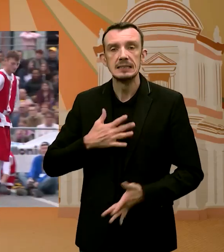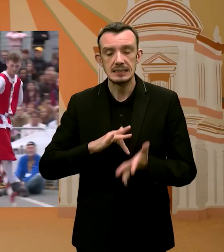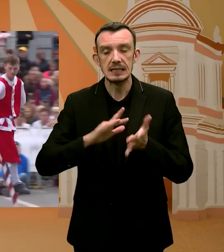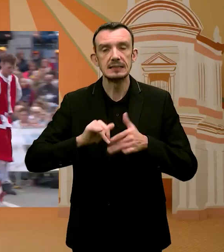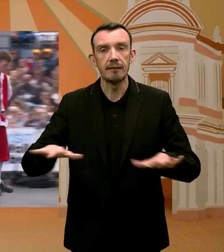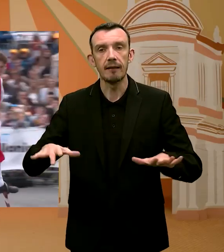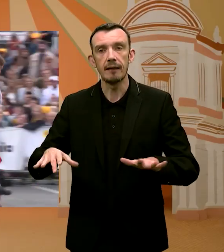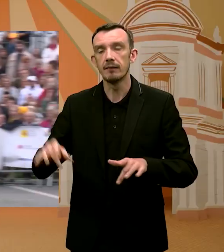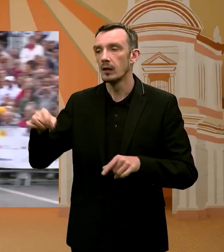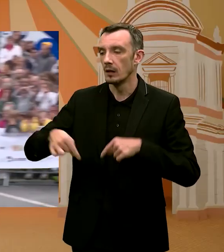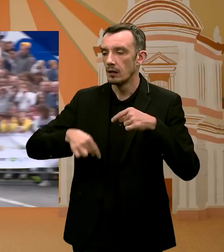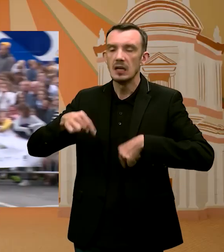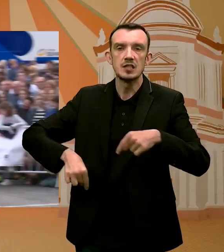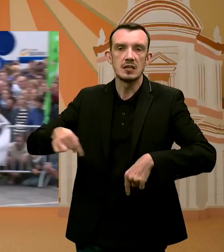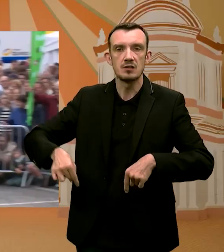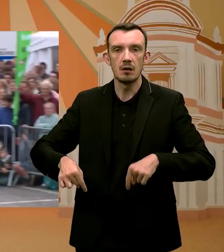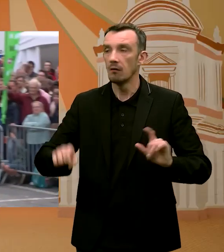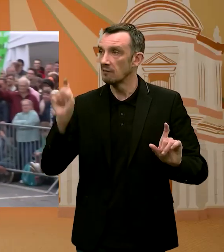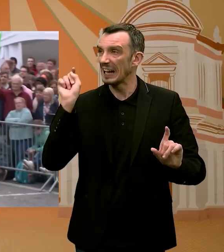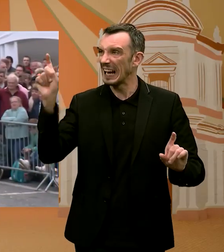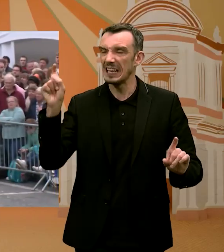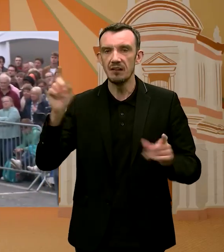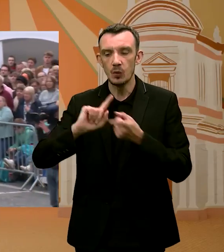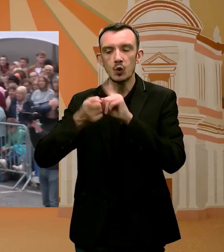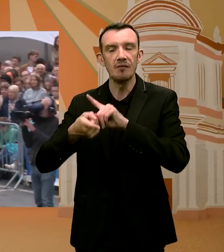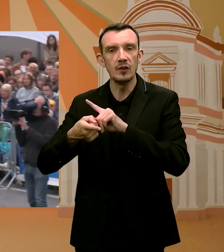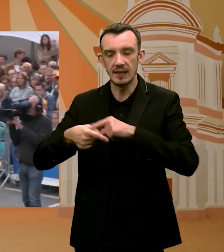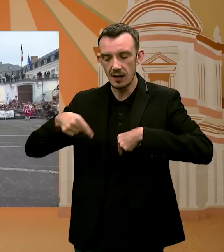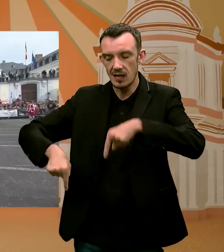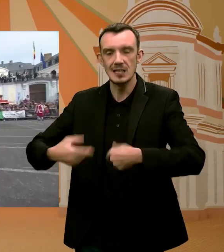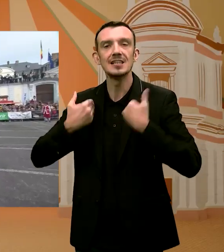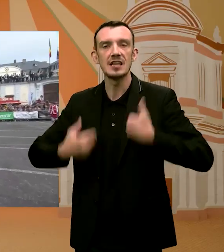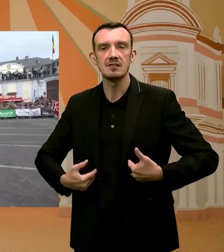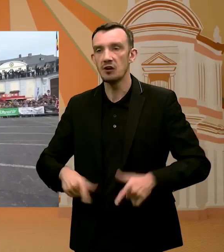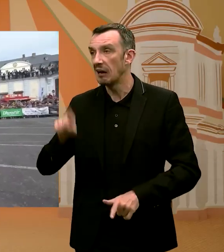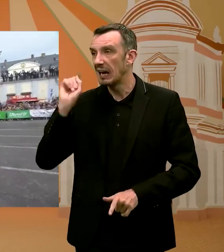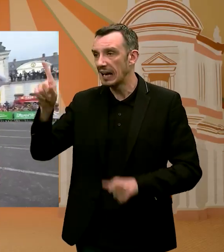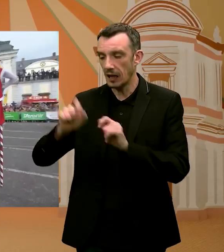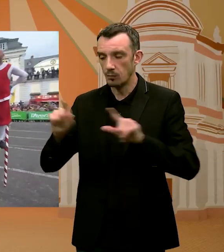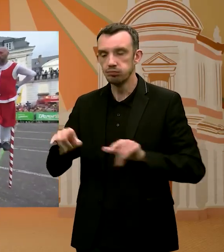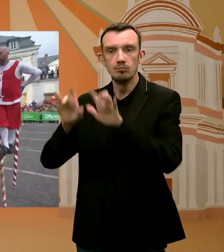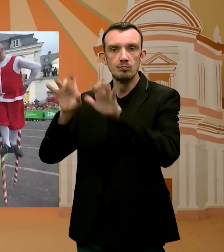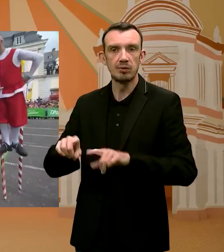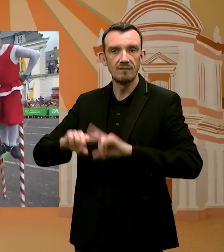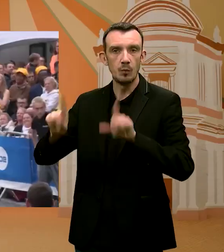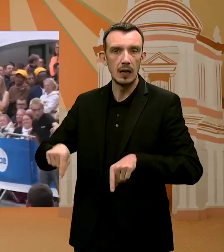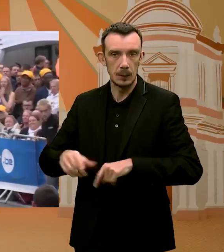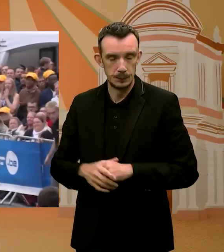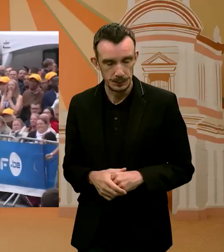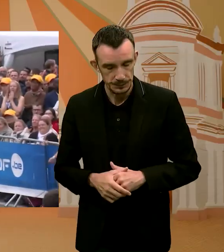Devenir échasseur ». Voilà, il faut remplir un petit formulaire, et puis Alice ou quelqu'un d'autre les contactera. Et toi, Alice, parle-nous un peu de ta vocation, peut-être. Comment est-ce que tu